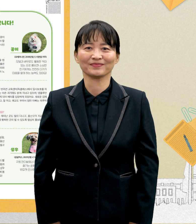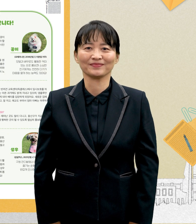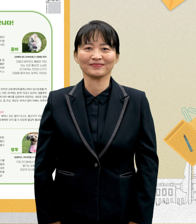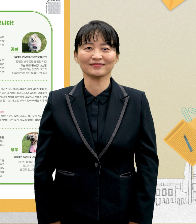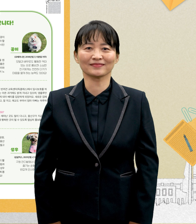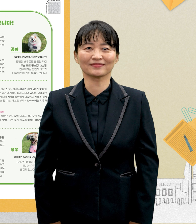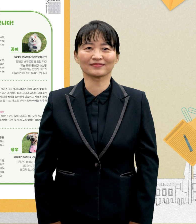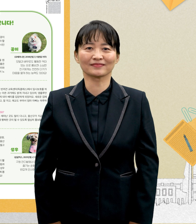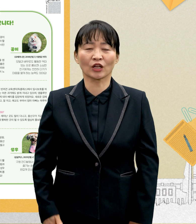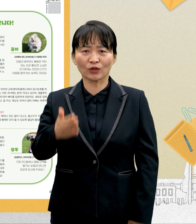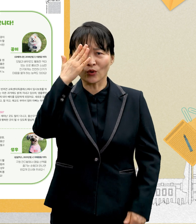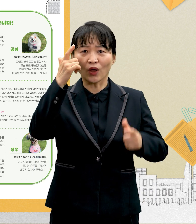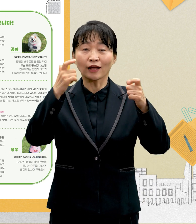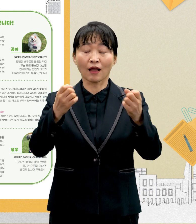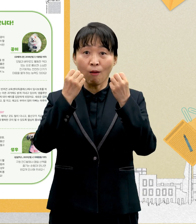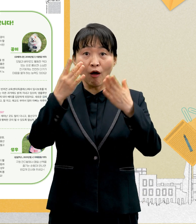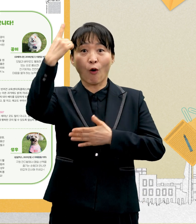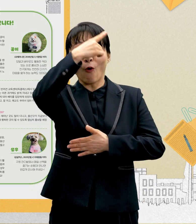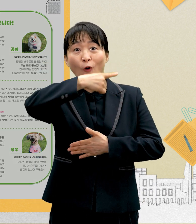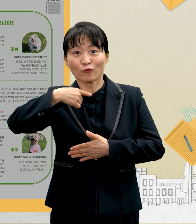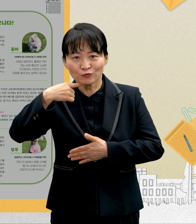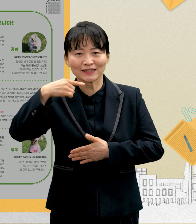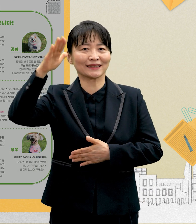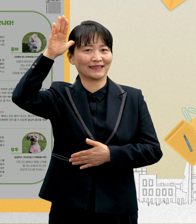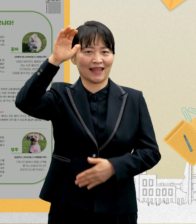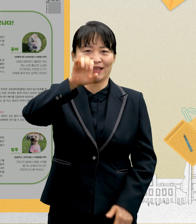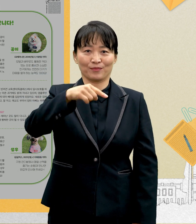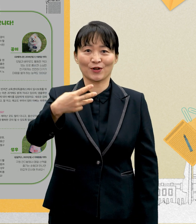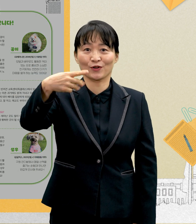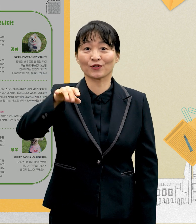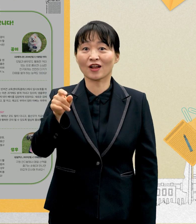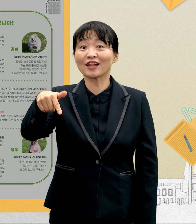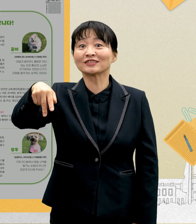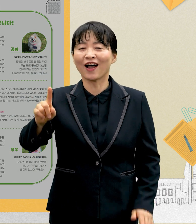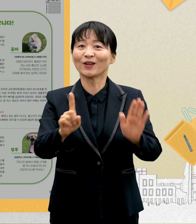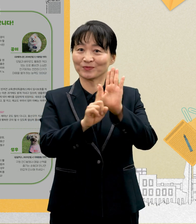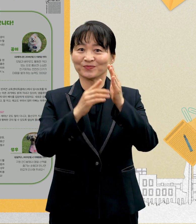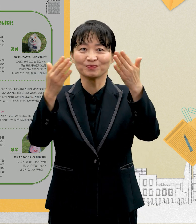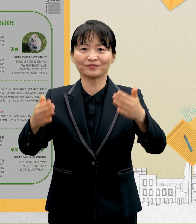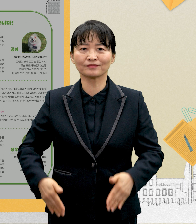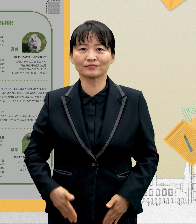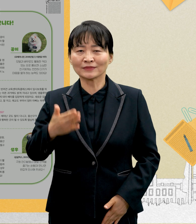용산구의 새로운 얼굴, 댕플루언서를 소개합니다. 용산구는 지난 3월부터